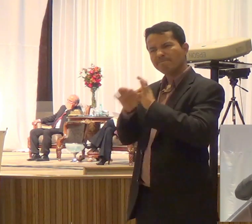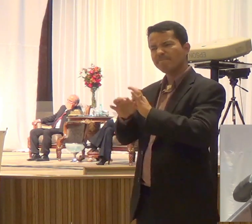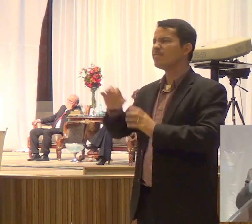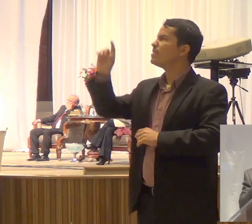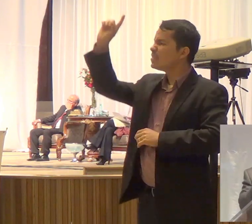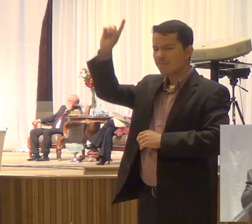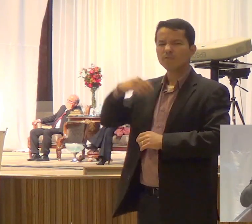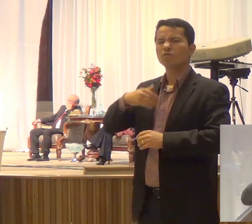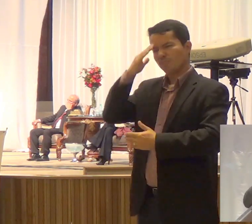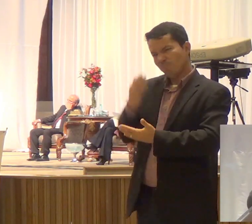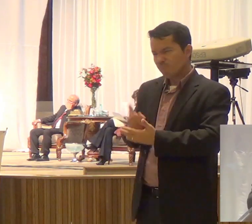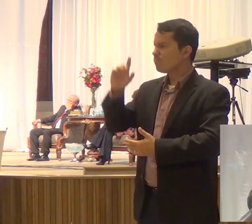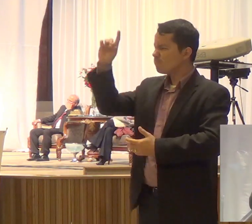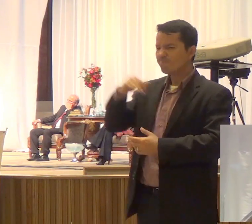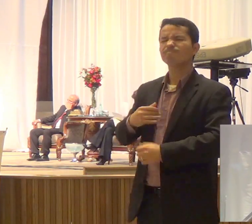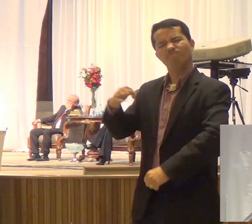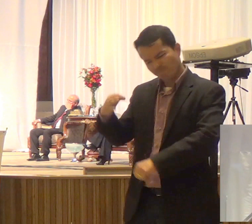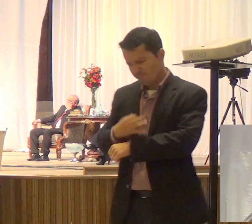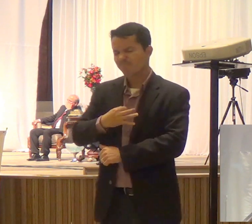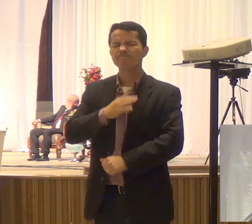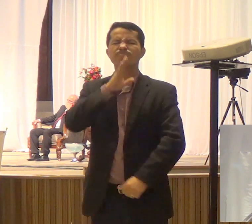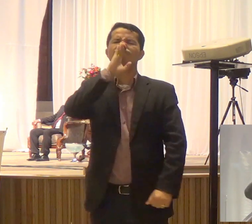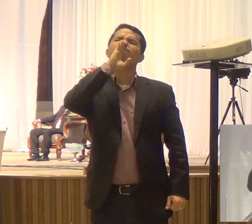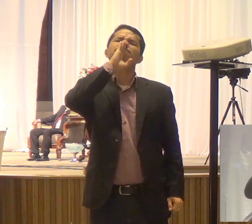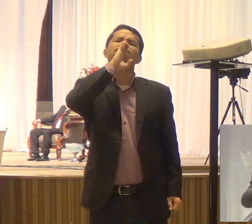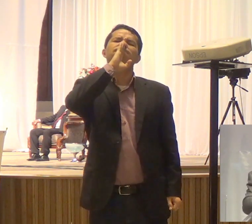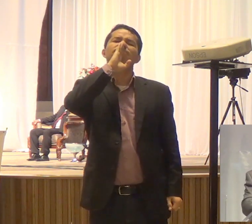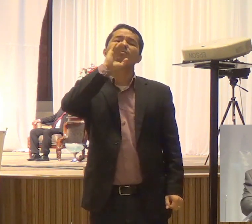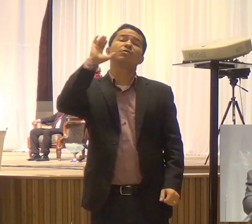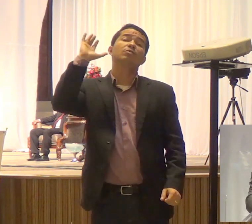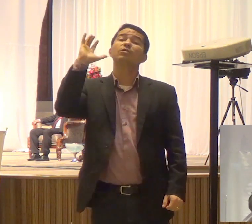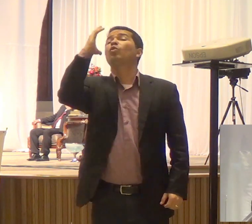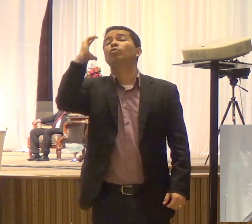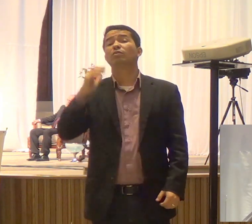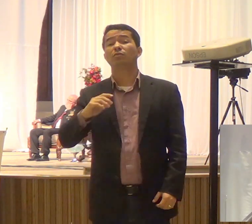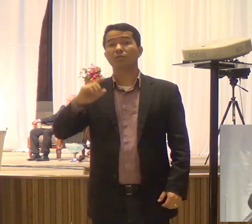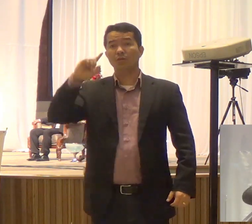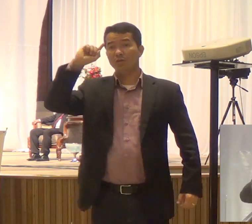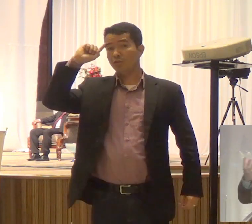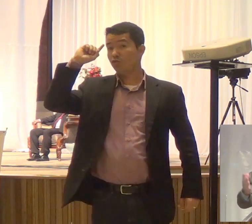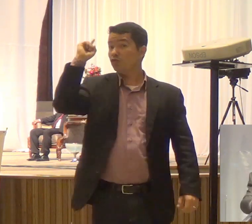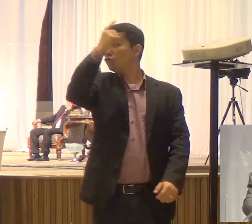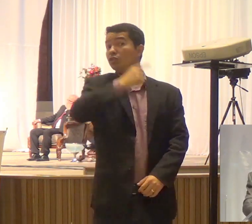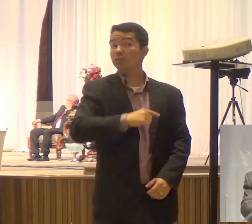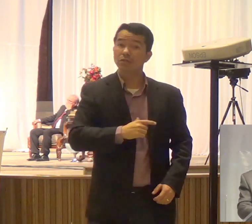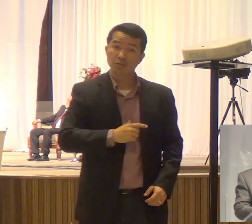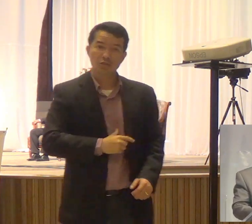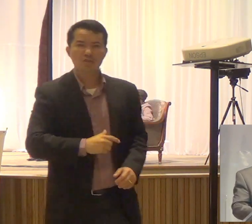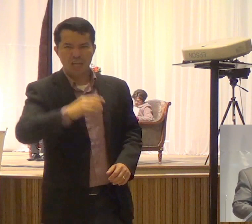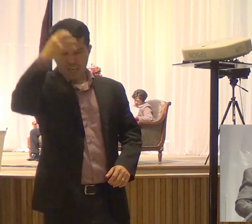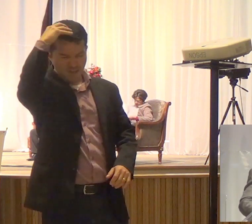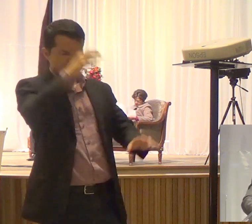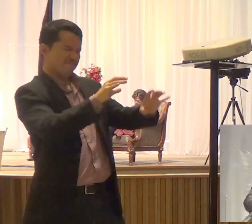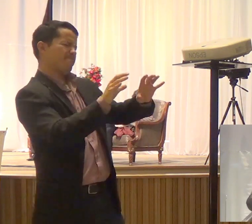conectada, dando frutos, videira viva. E para a glória do Senhor naquele dia, o fruto foi lindo, porque depois disso a